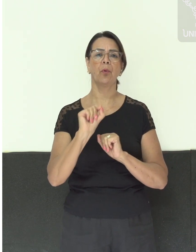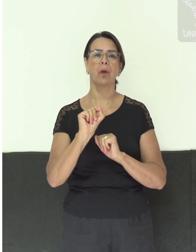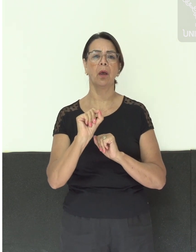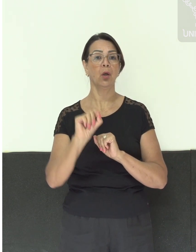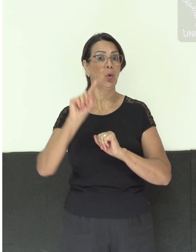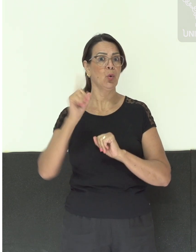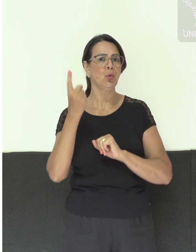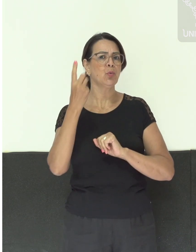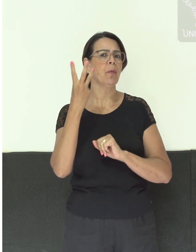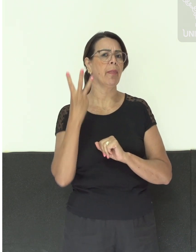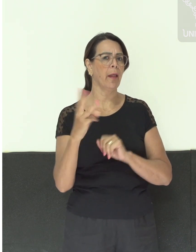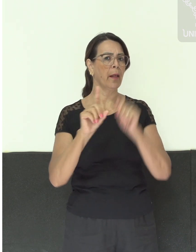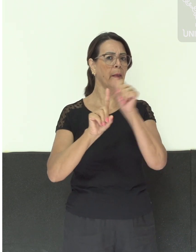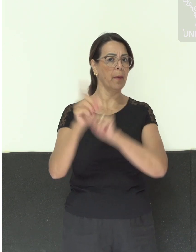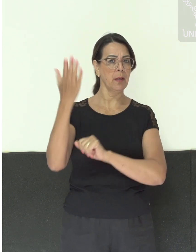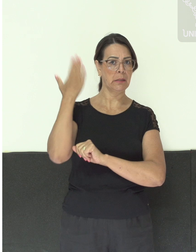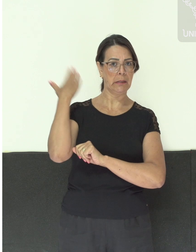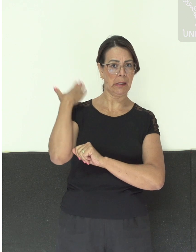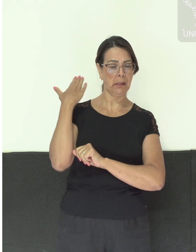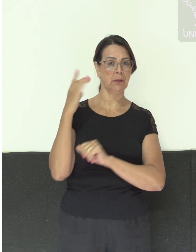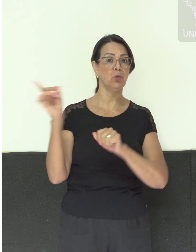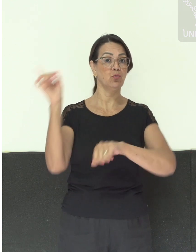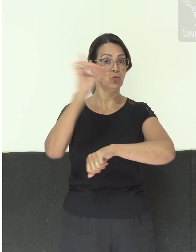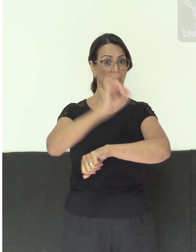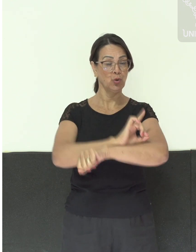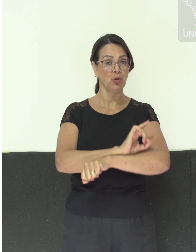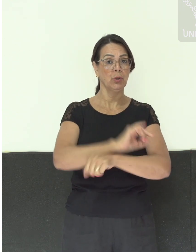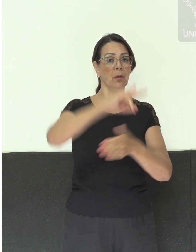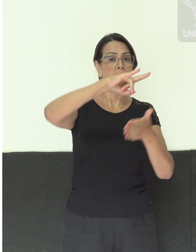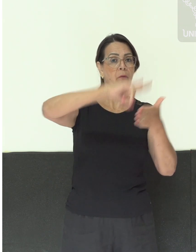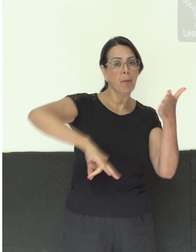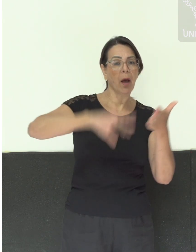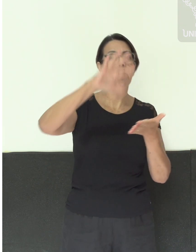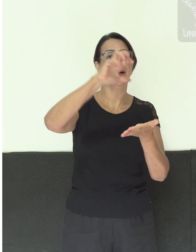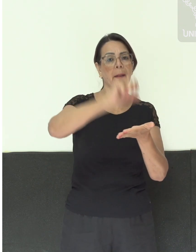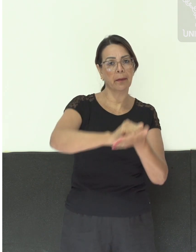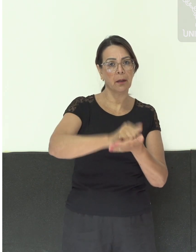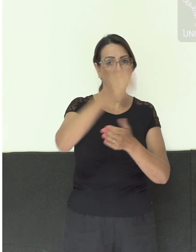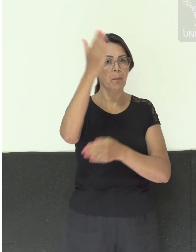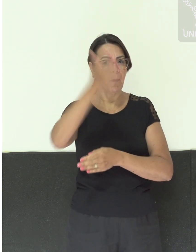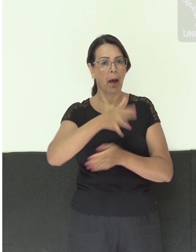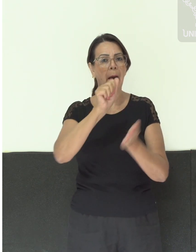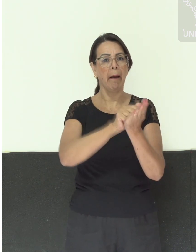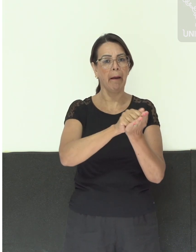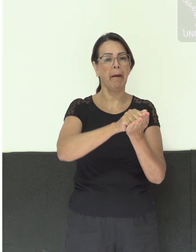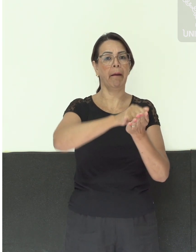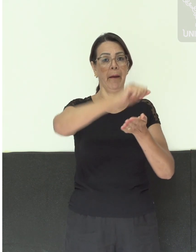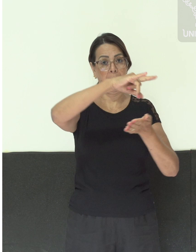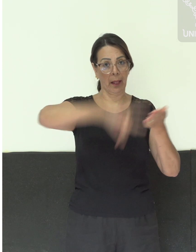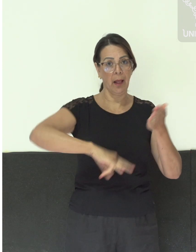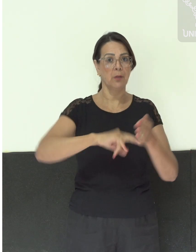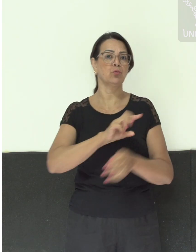últimos 3 meses anteriores à data do formulário de matrícula cadastro online do